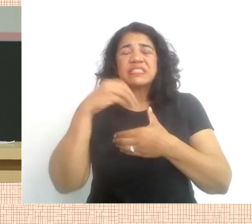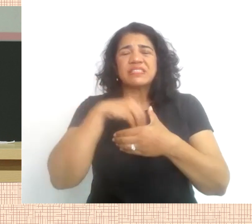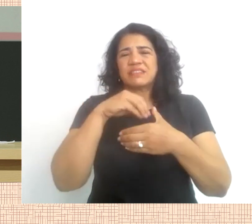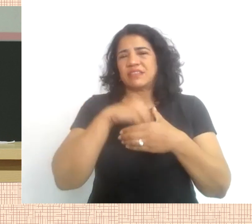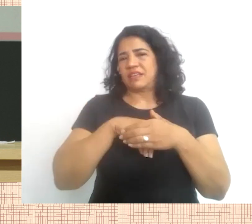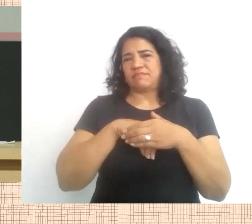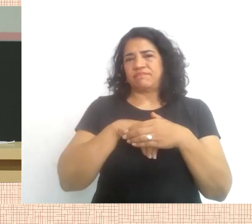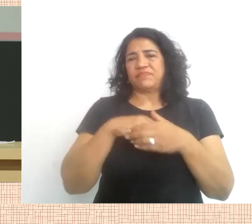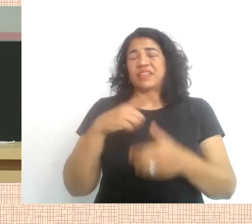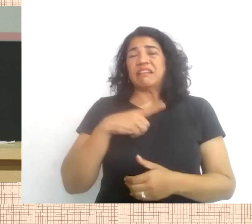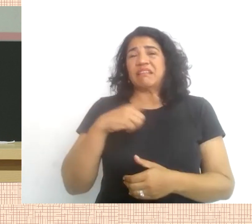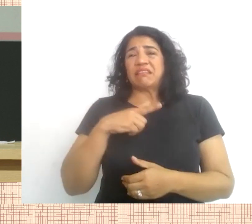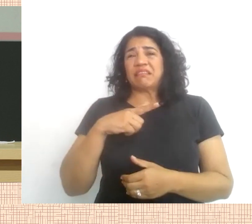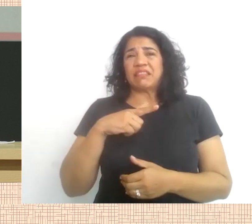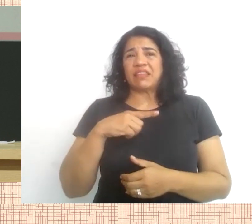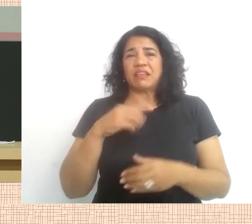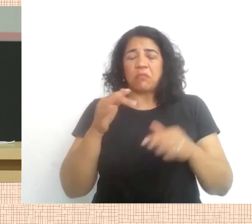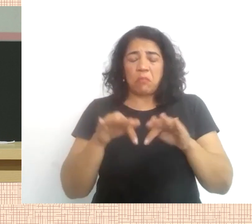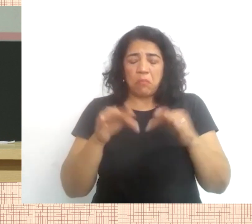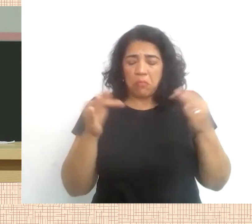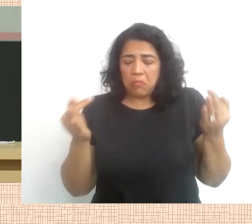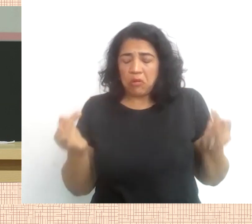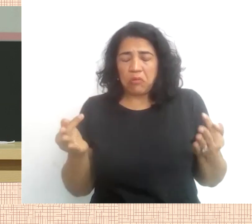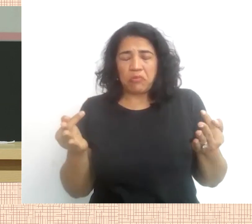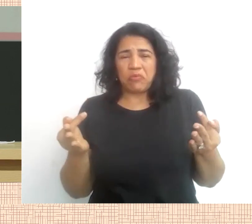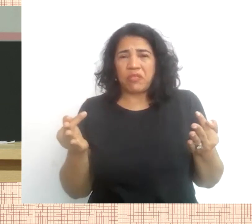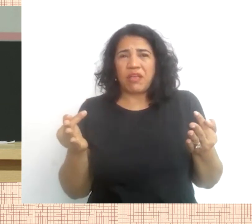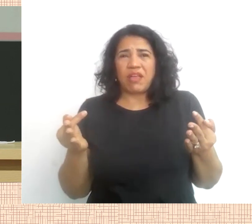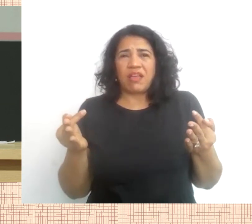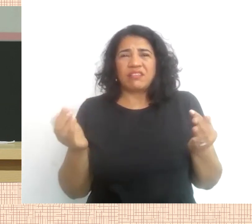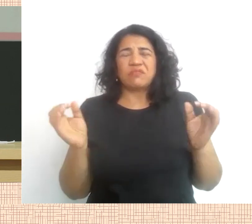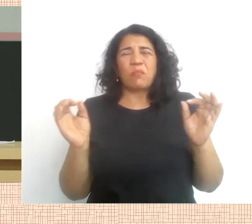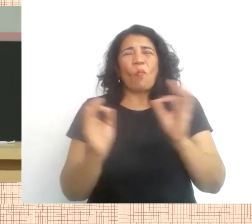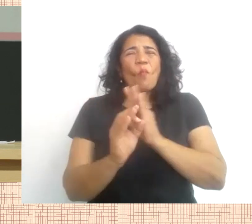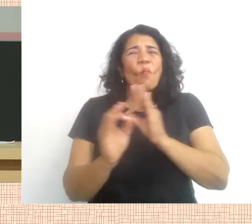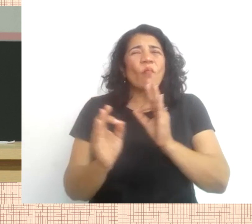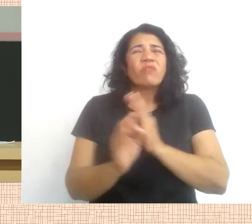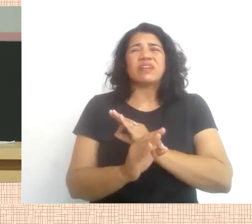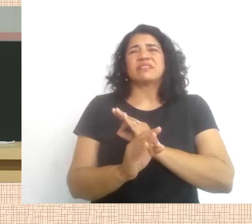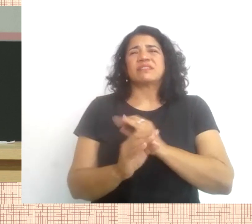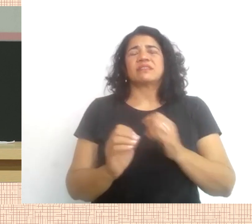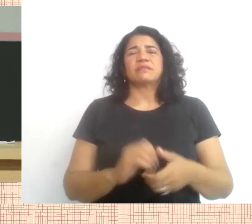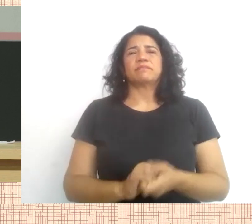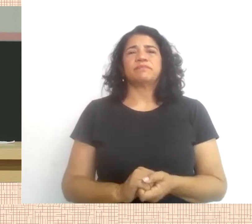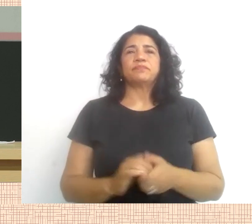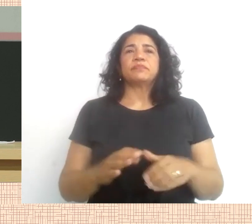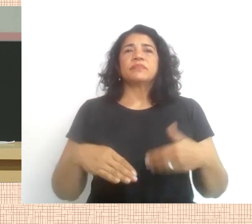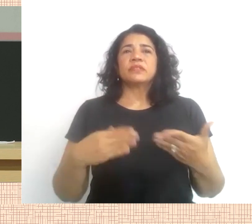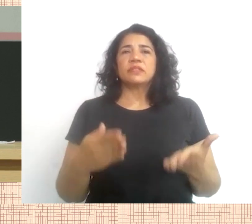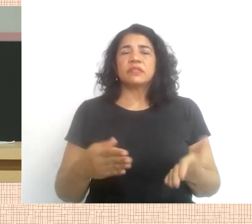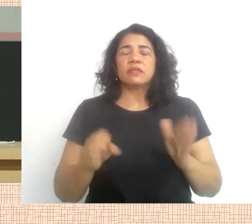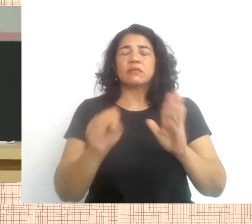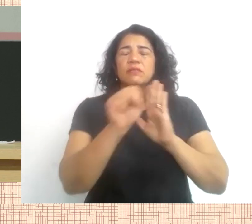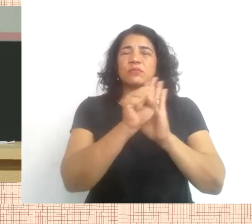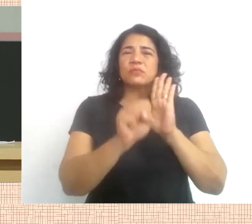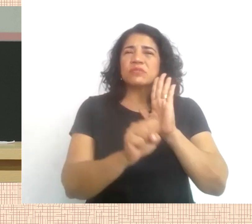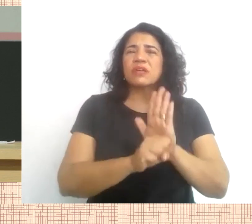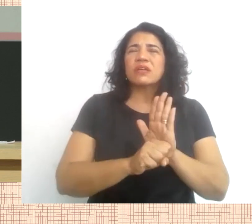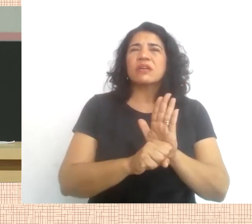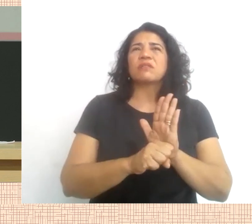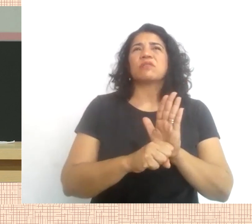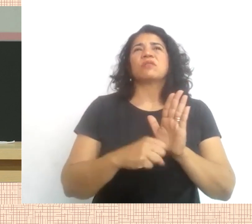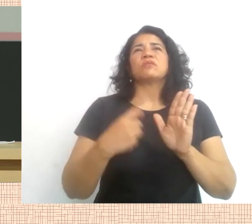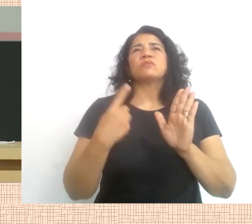hoje. Hoje você vai pregar o evangelho para uma pessoa, essa pessoa tem um conceito de que ela não merece